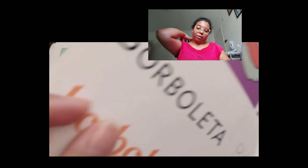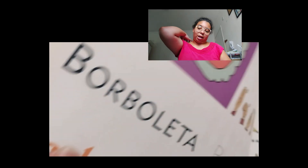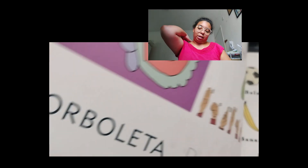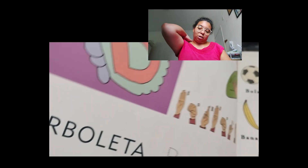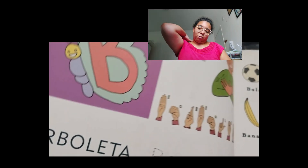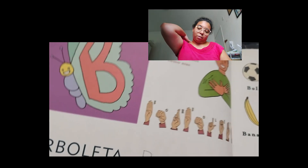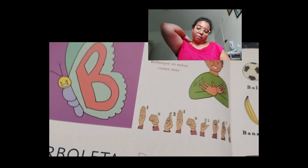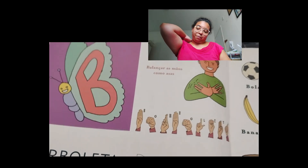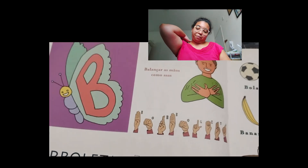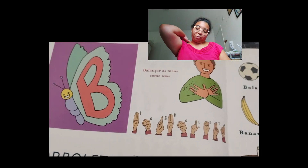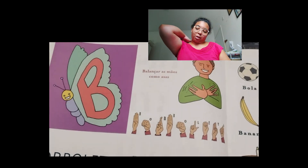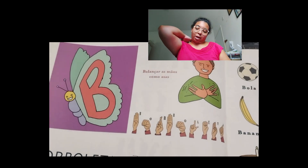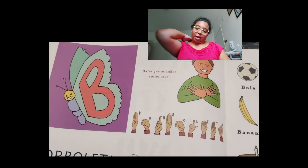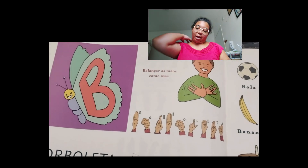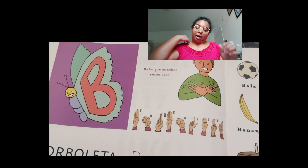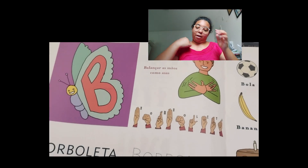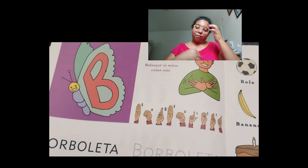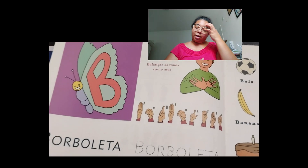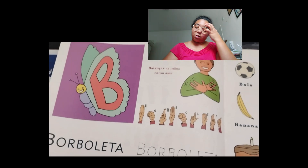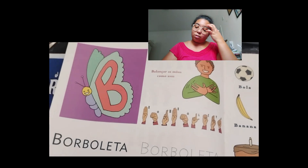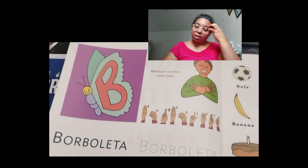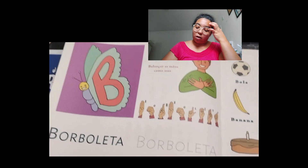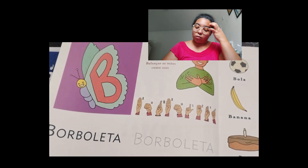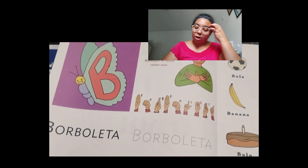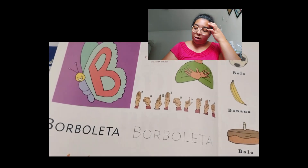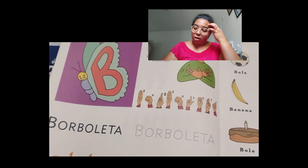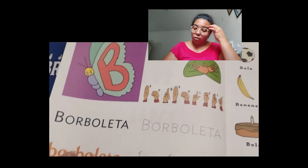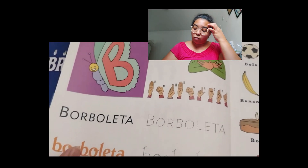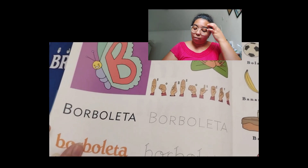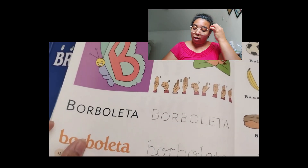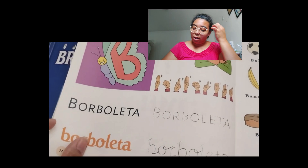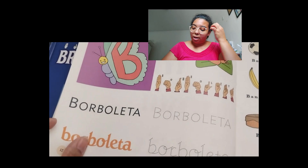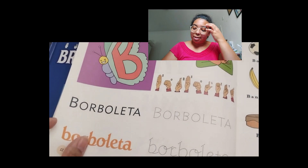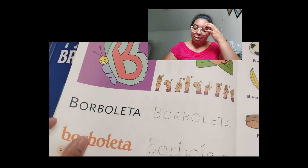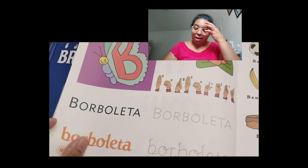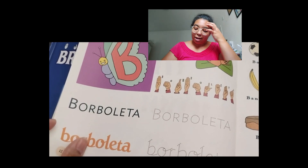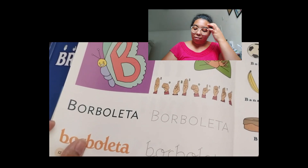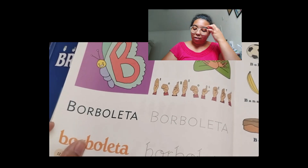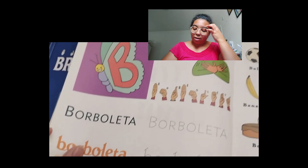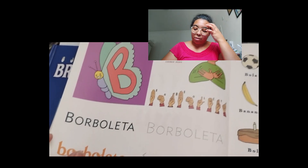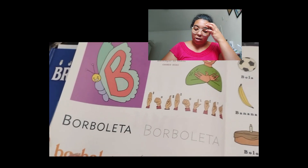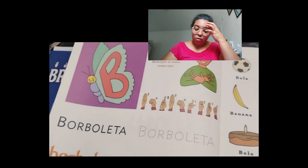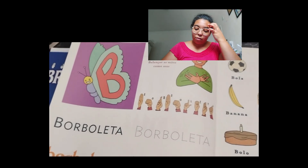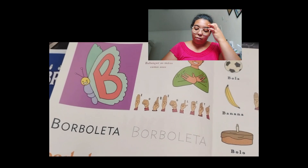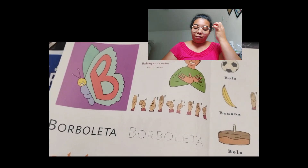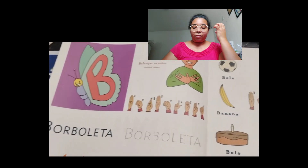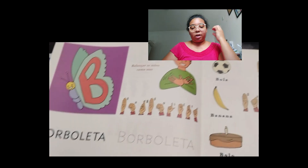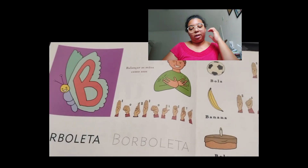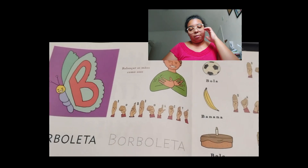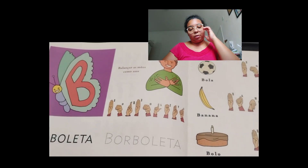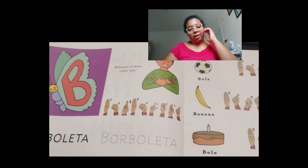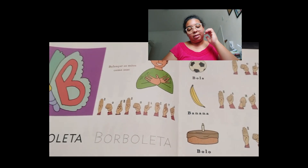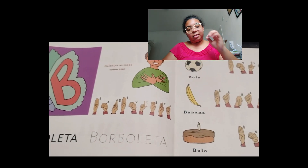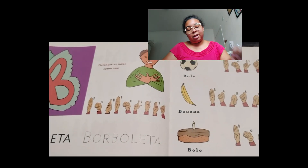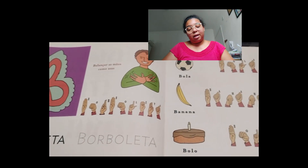então, faz o sinal de amigo, escreva amigo e depois